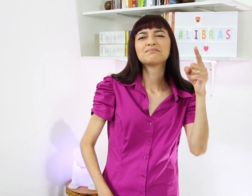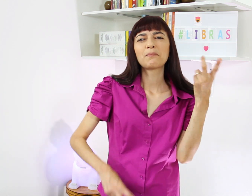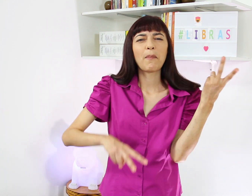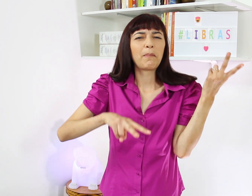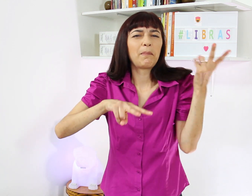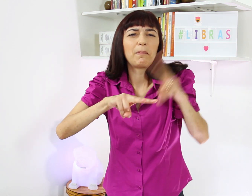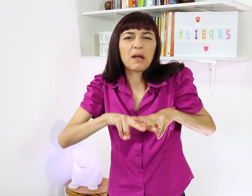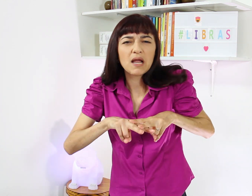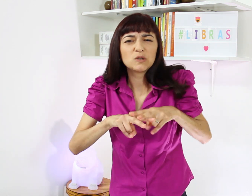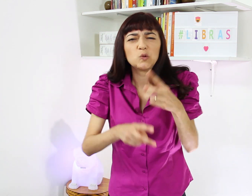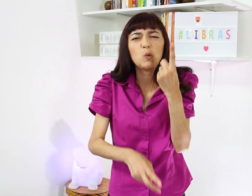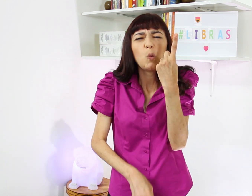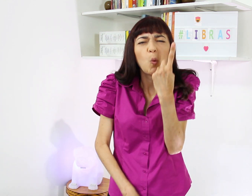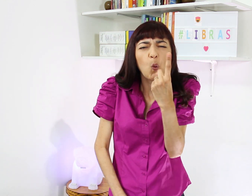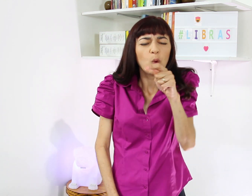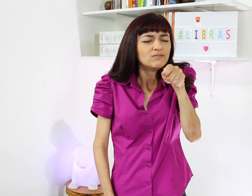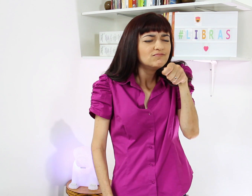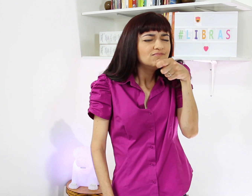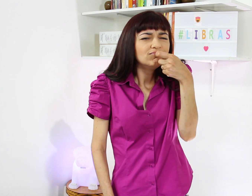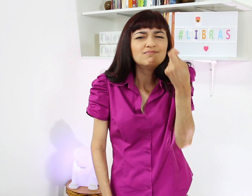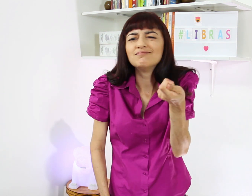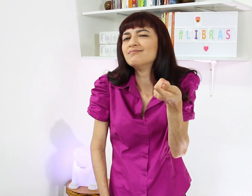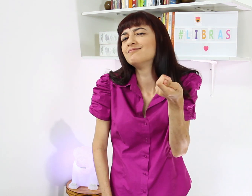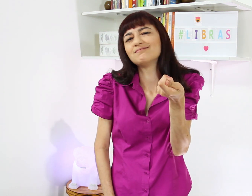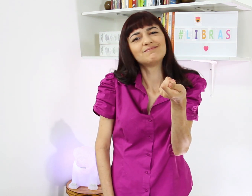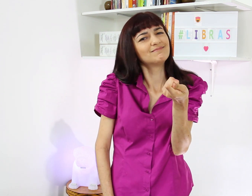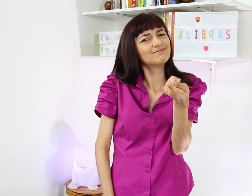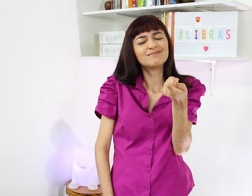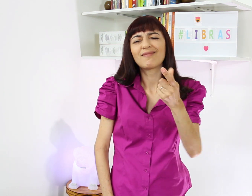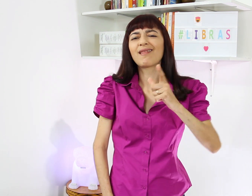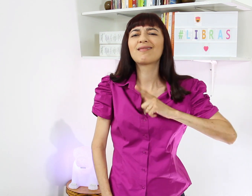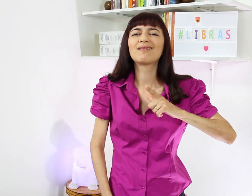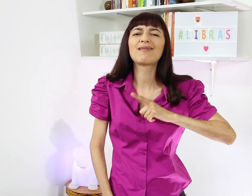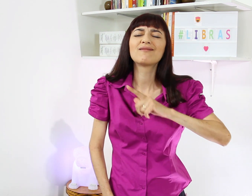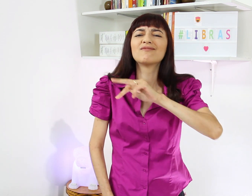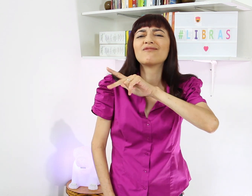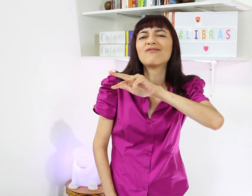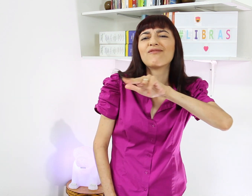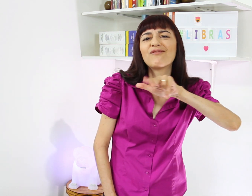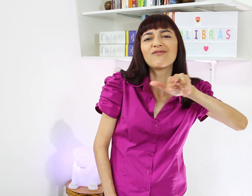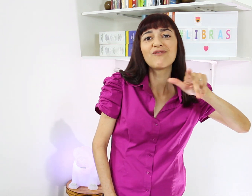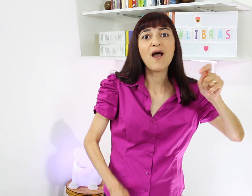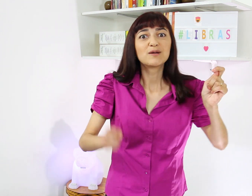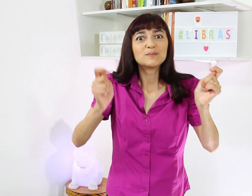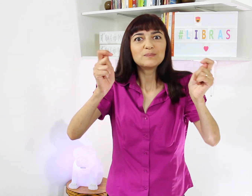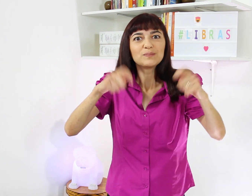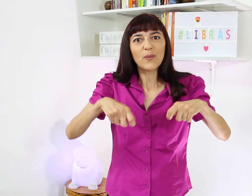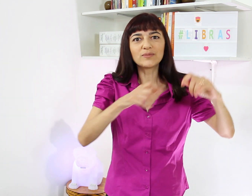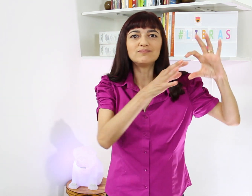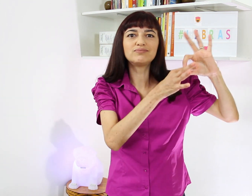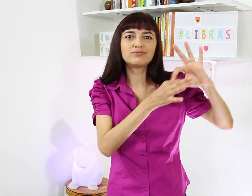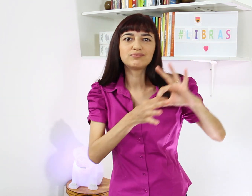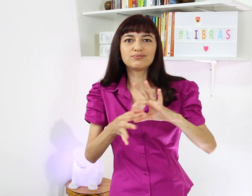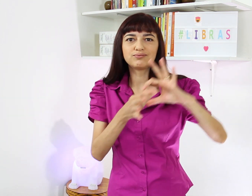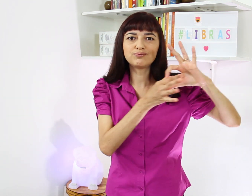Então vocês não precisam ficar presos apenas àquele sinal tradicional, né? Nós temos diversas opções,